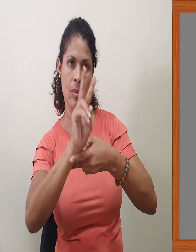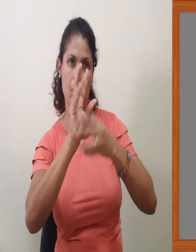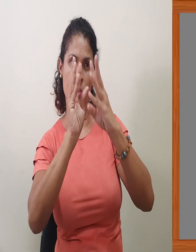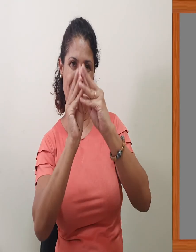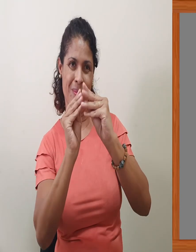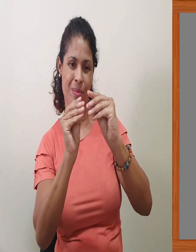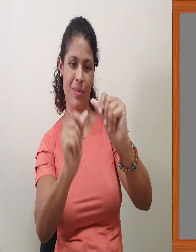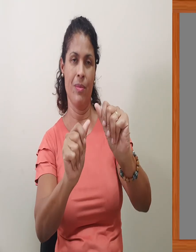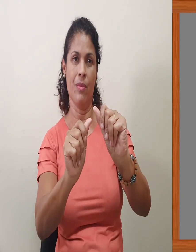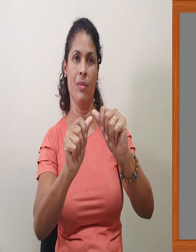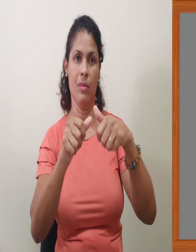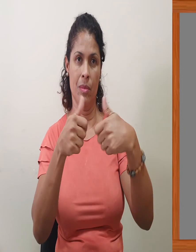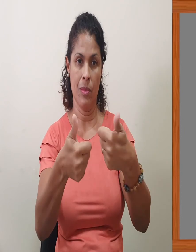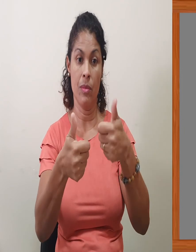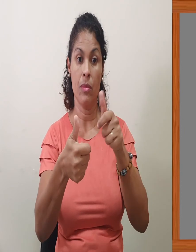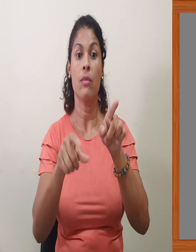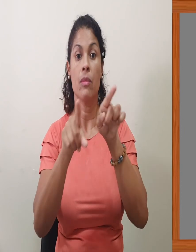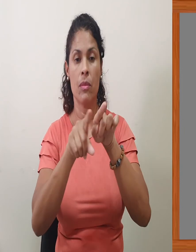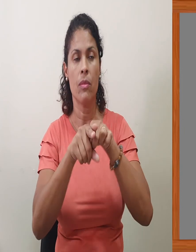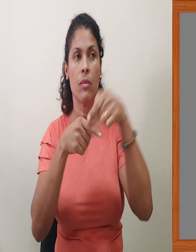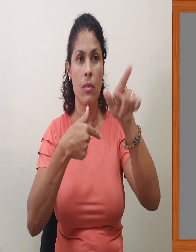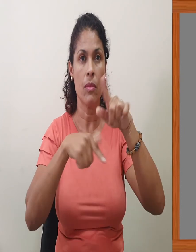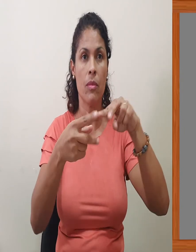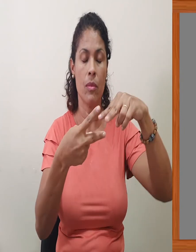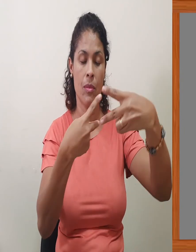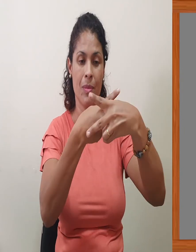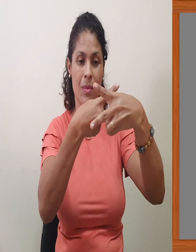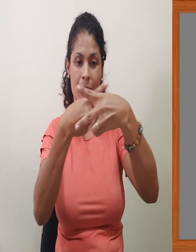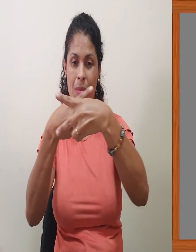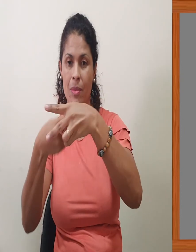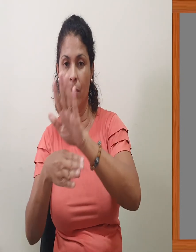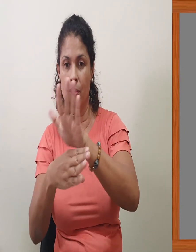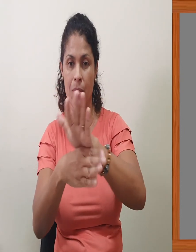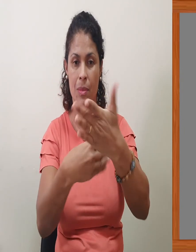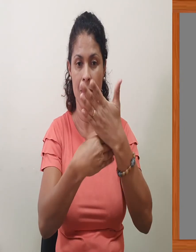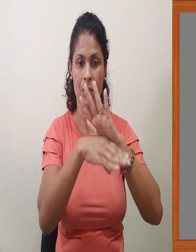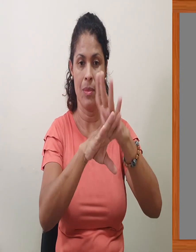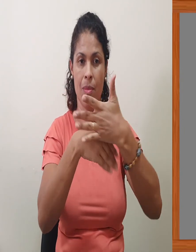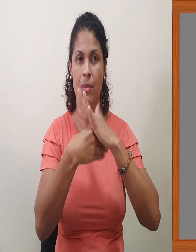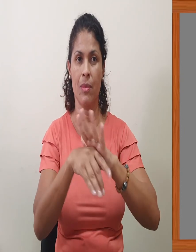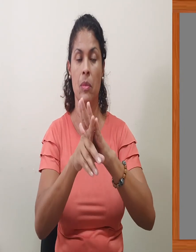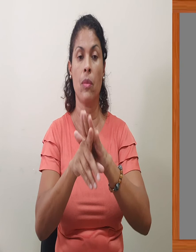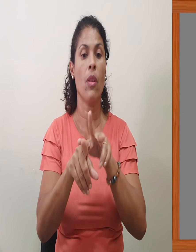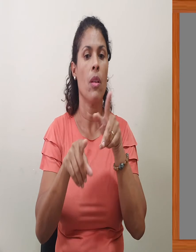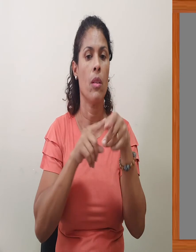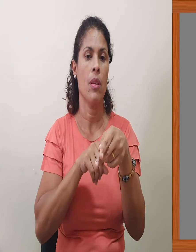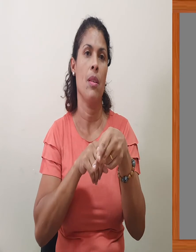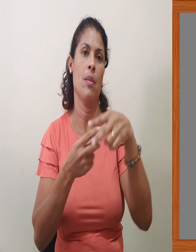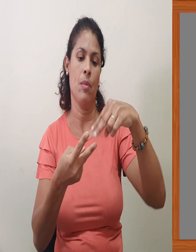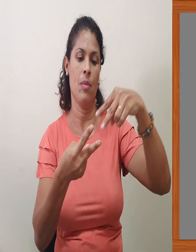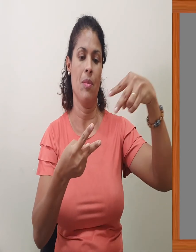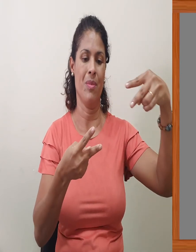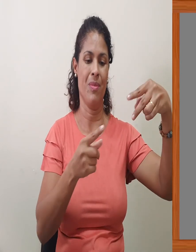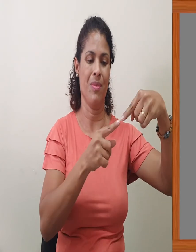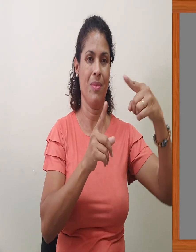Telômeros são estruturas que revestem as extremidades dos cromossomas, protegendo-os da degradação, rearranjo